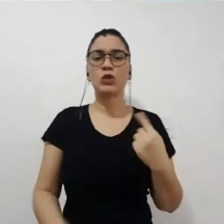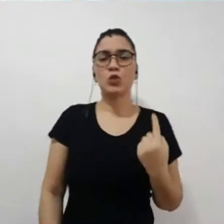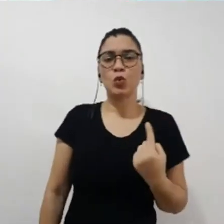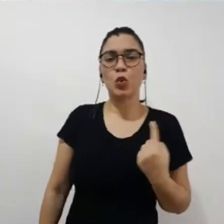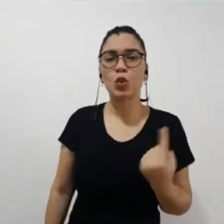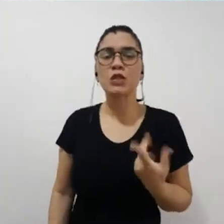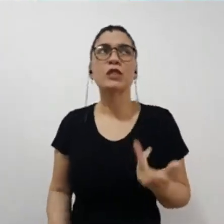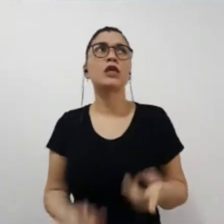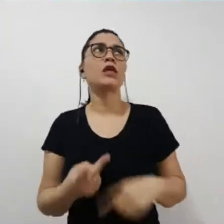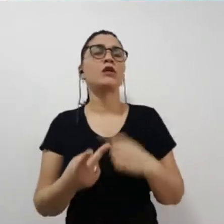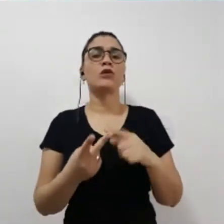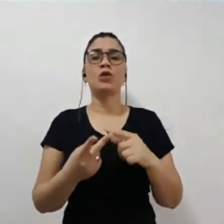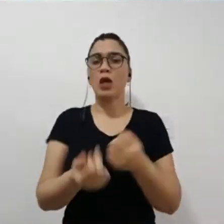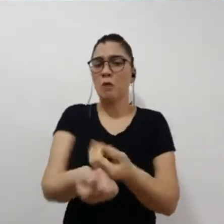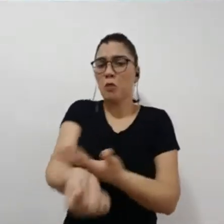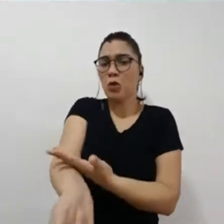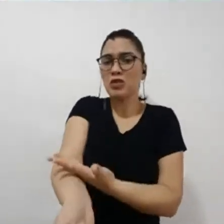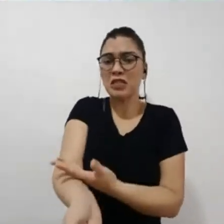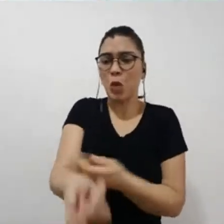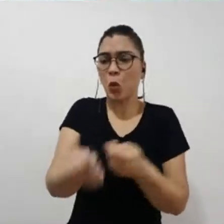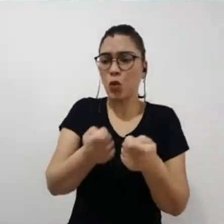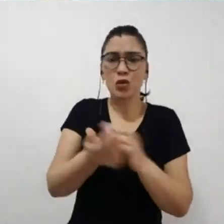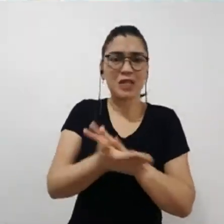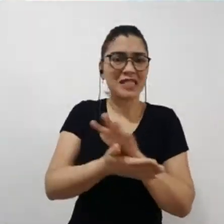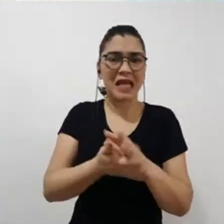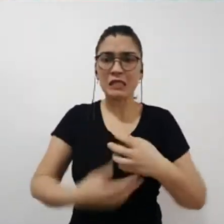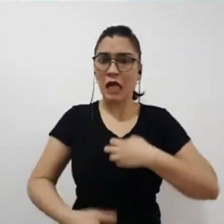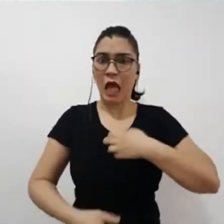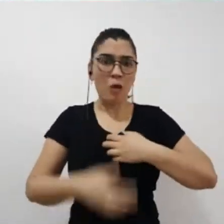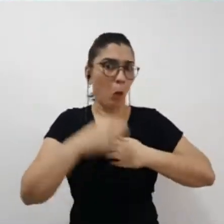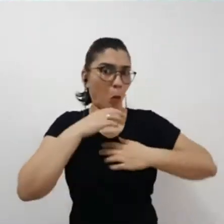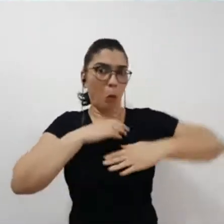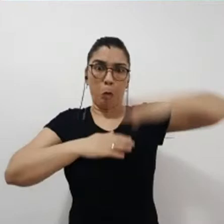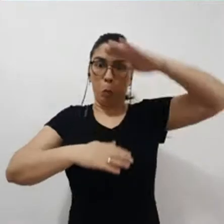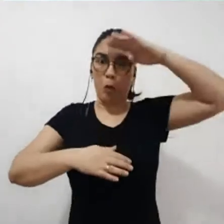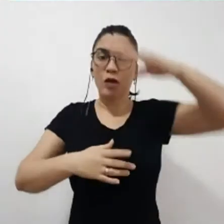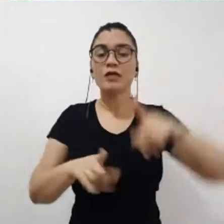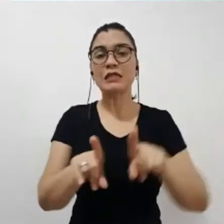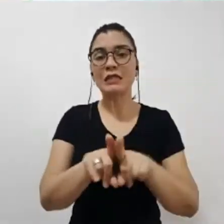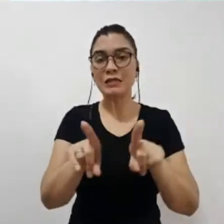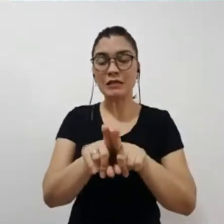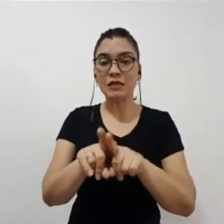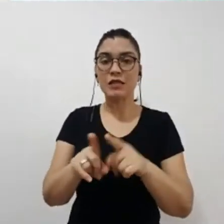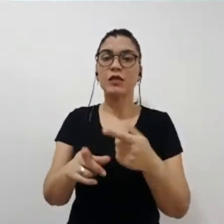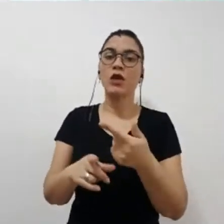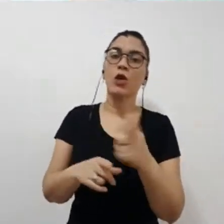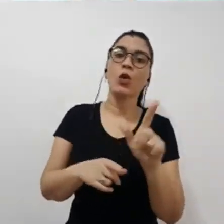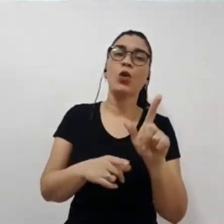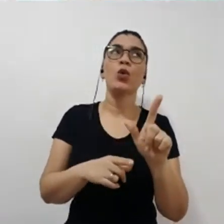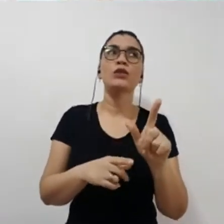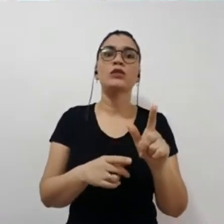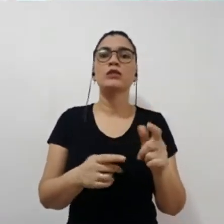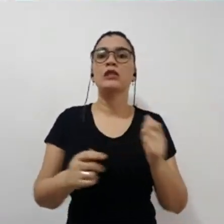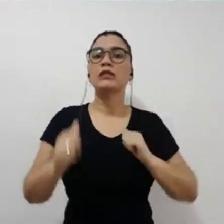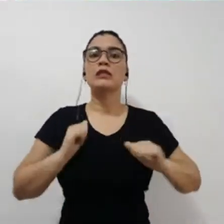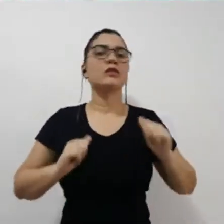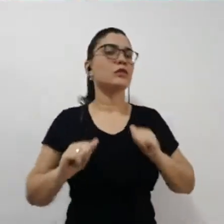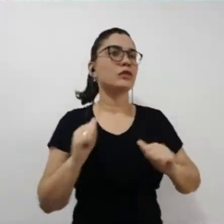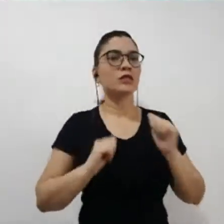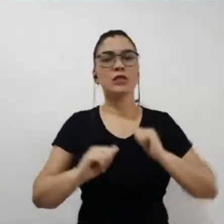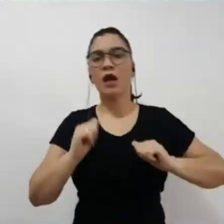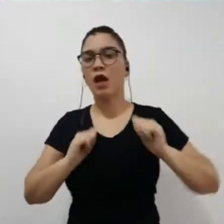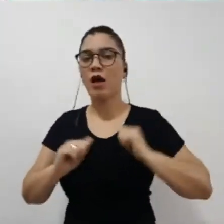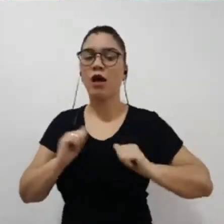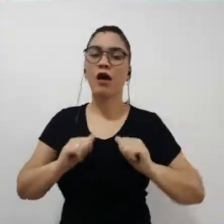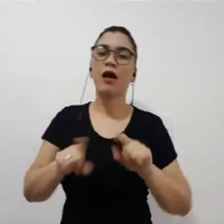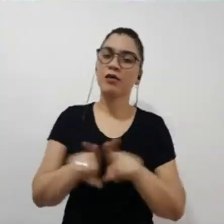as emoções, raiva, se sentindo fraco. Outros estão ansiosos, outros estão tentando encontrar